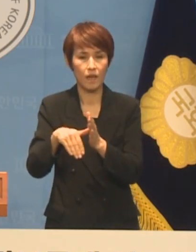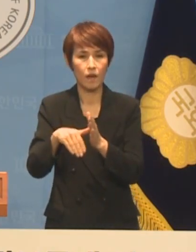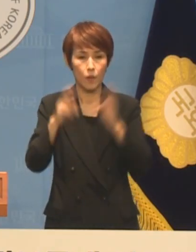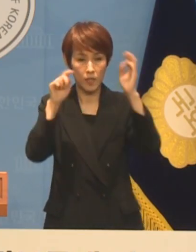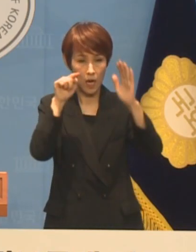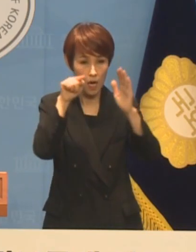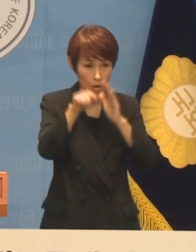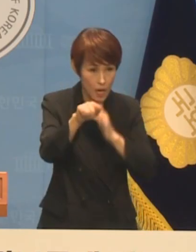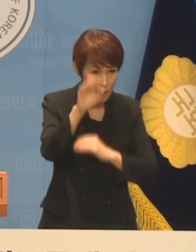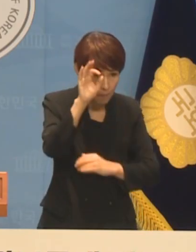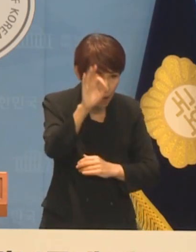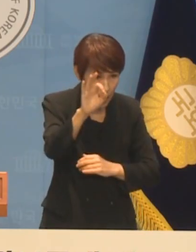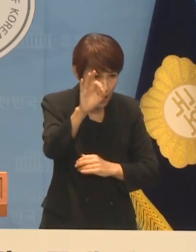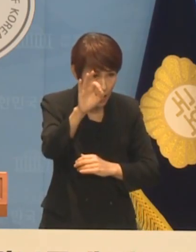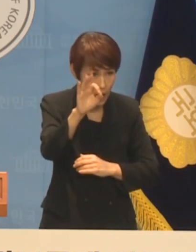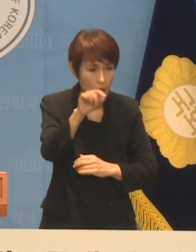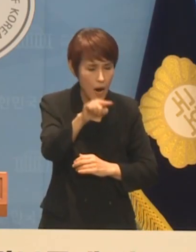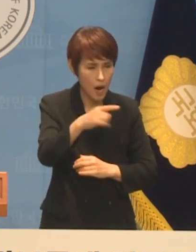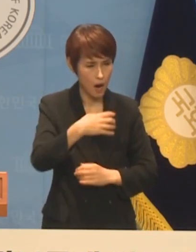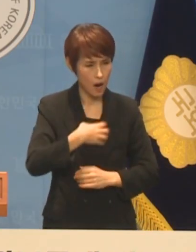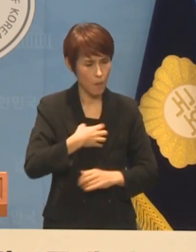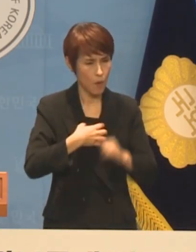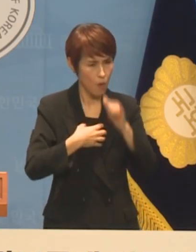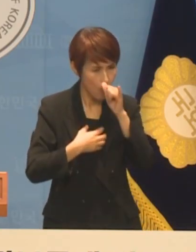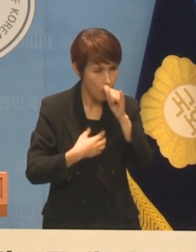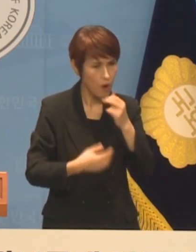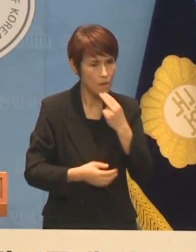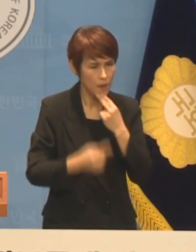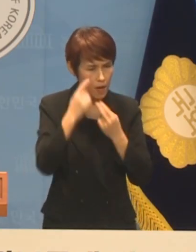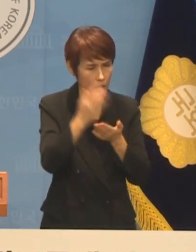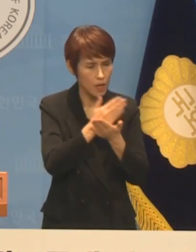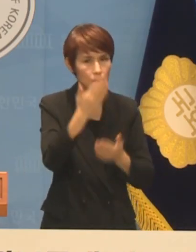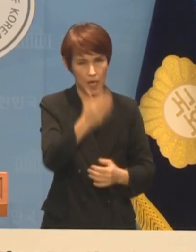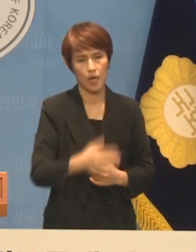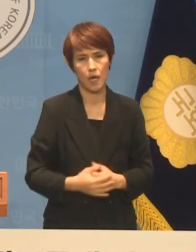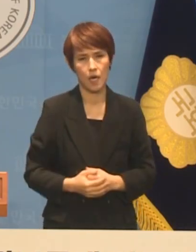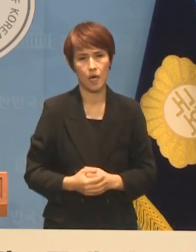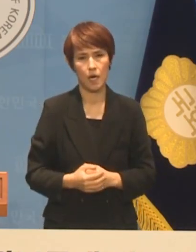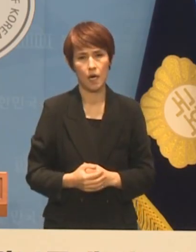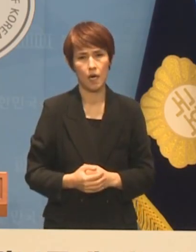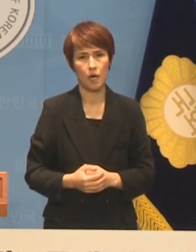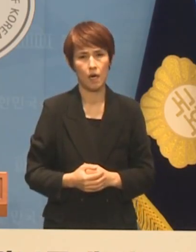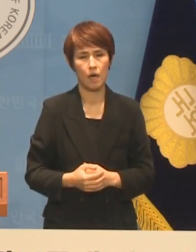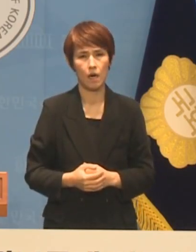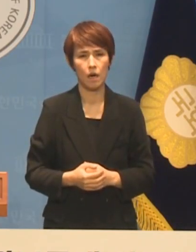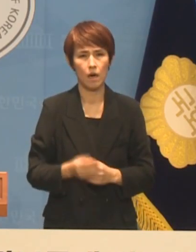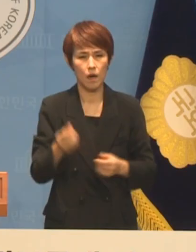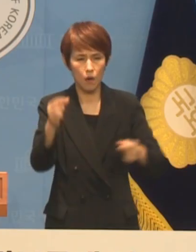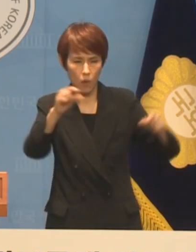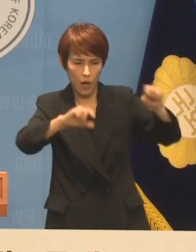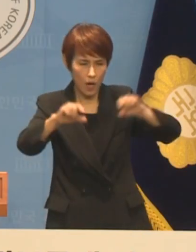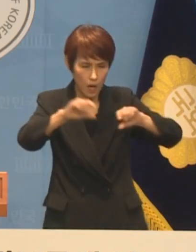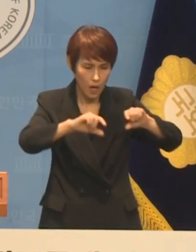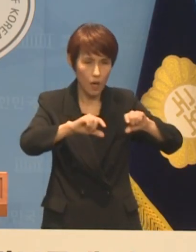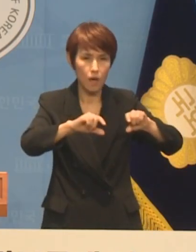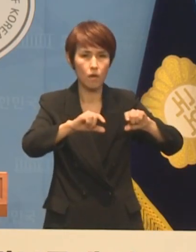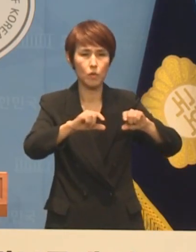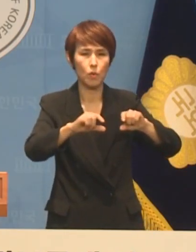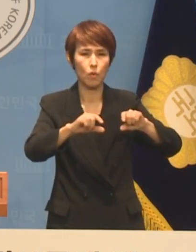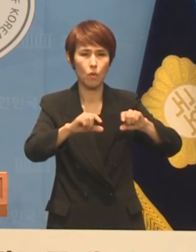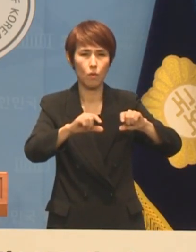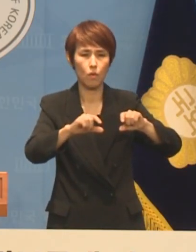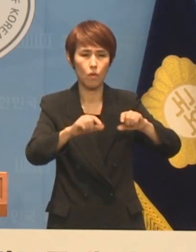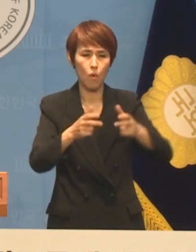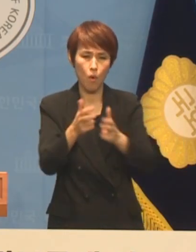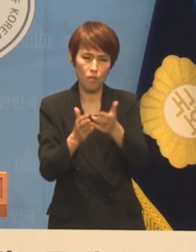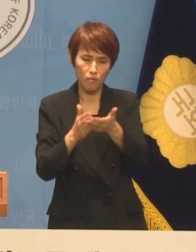들어가 봐야만 어느 정도 위험인지가 가능했다는 것과 보이지 않는 화학물질, 공업용, 알코올을